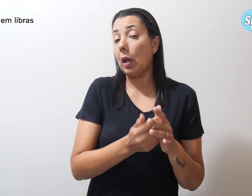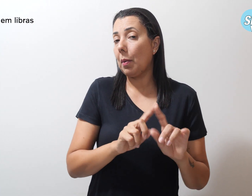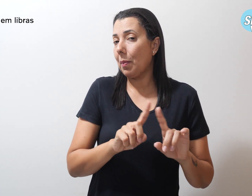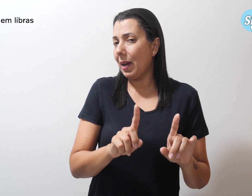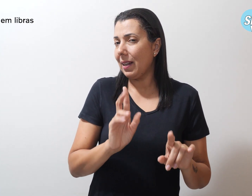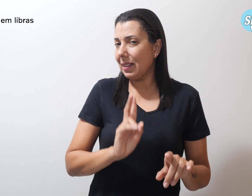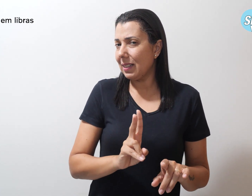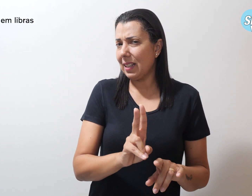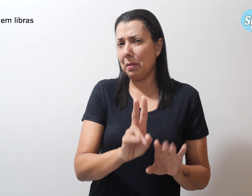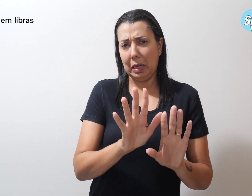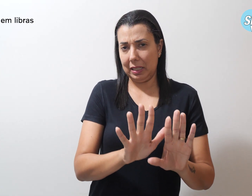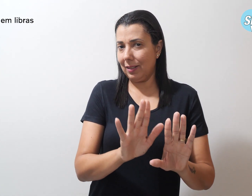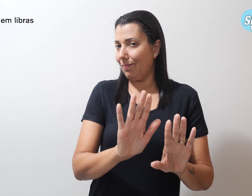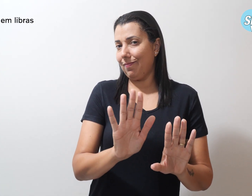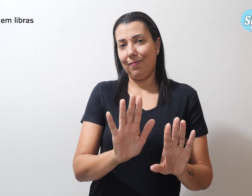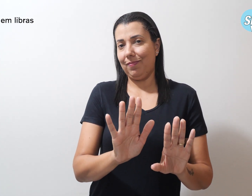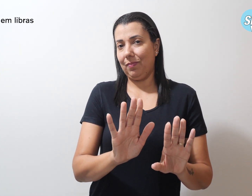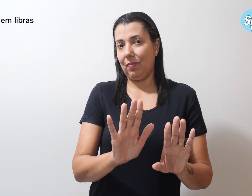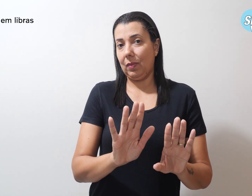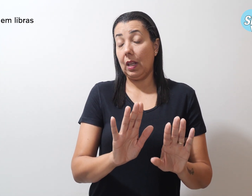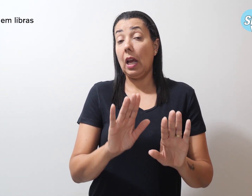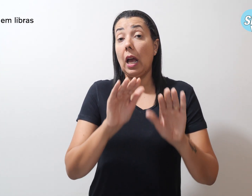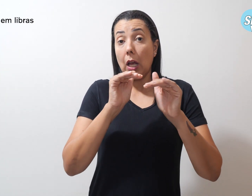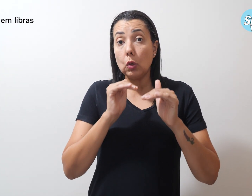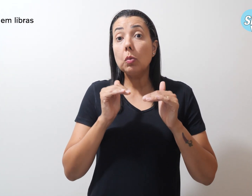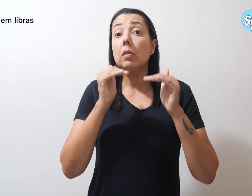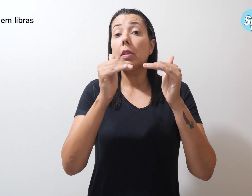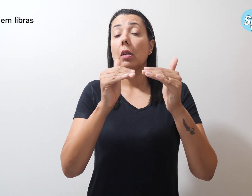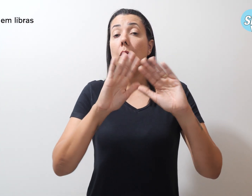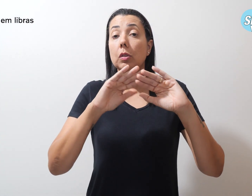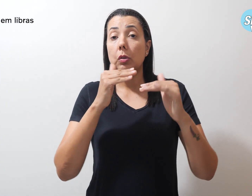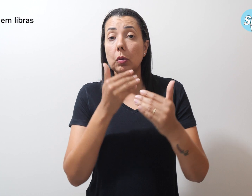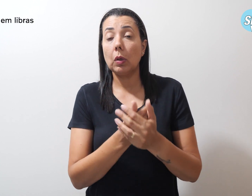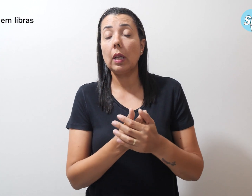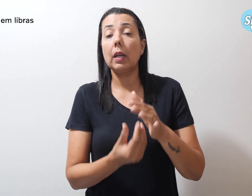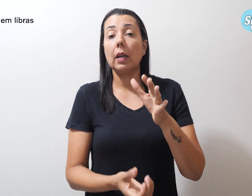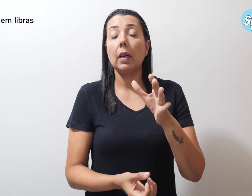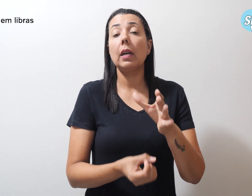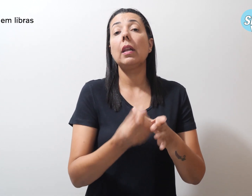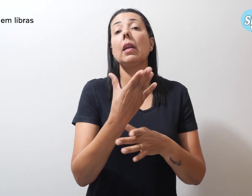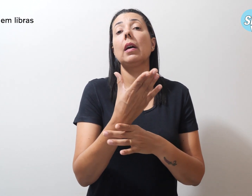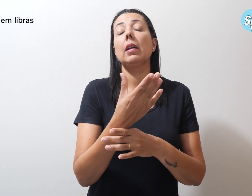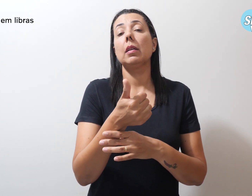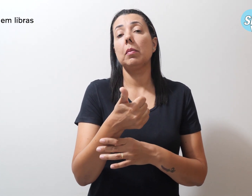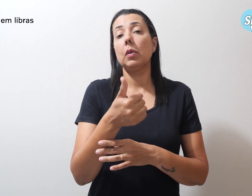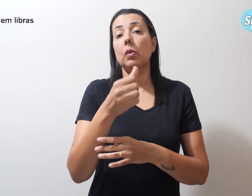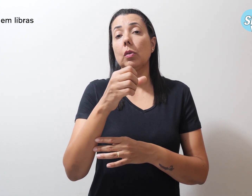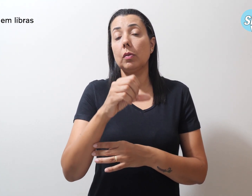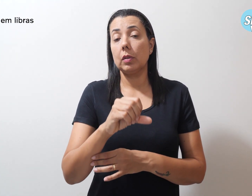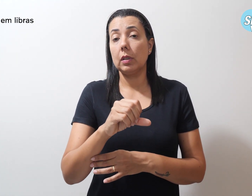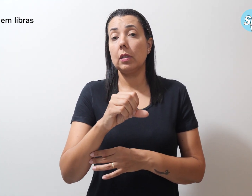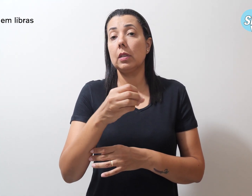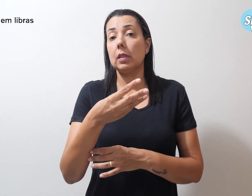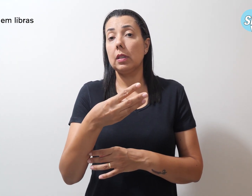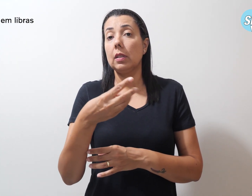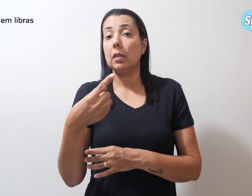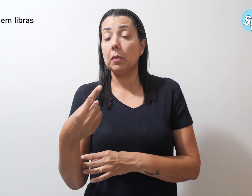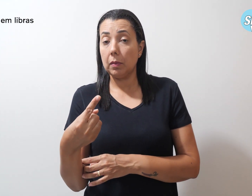sempre foi assim. A Supervisão Escolar foi instituída em 1931 com